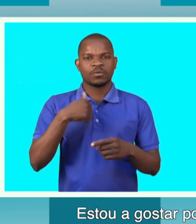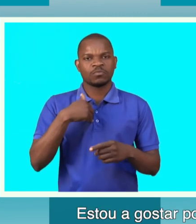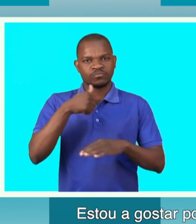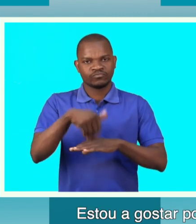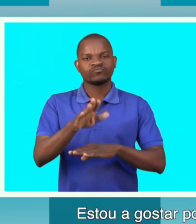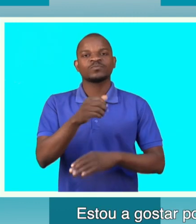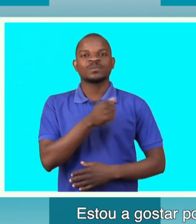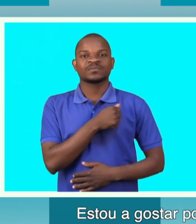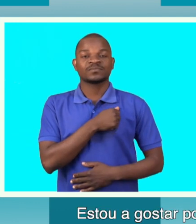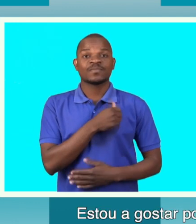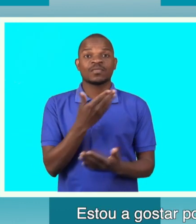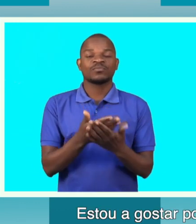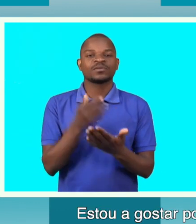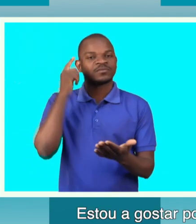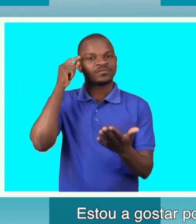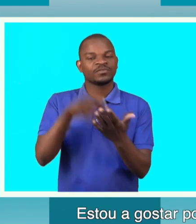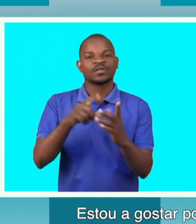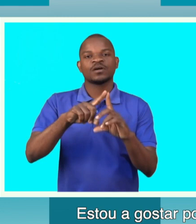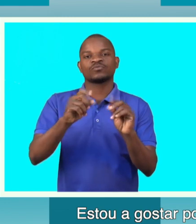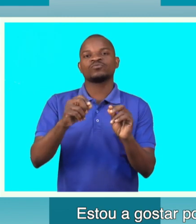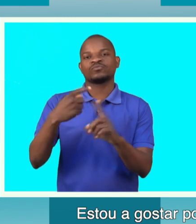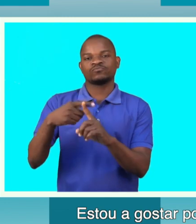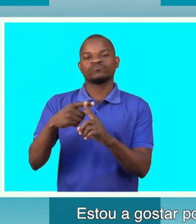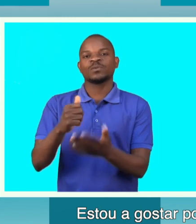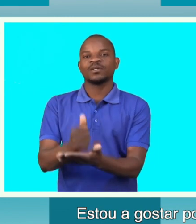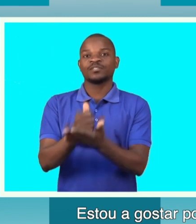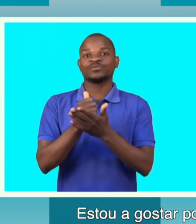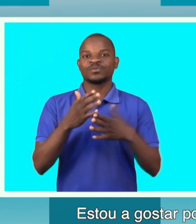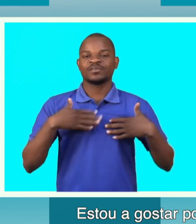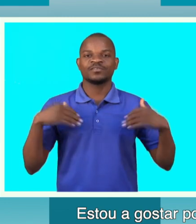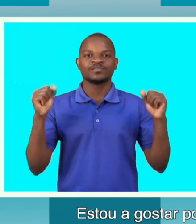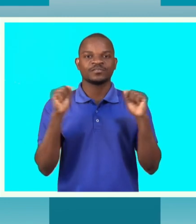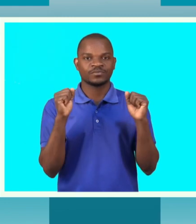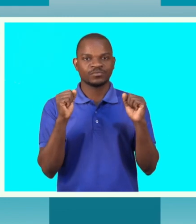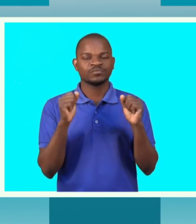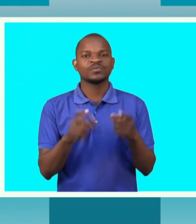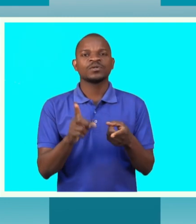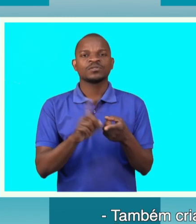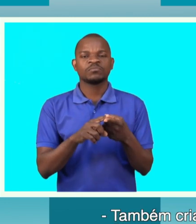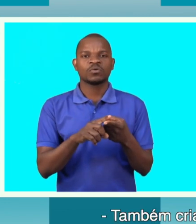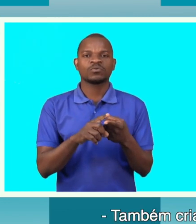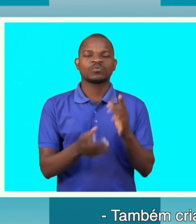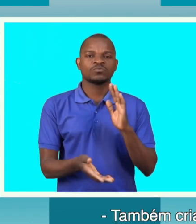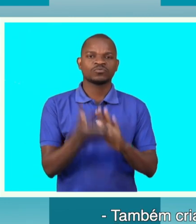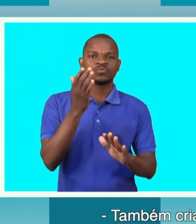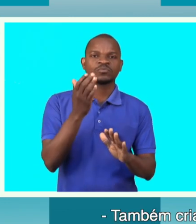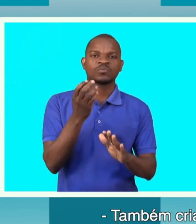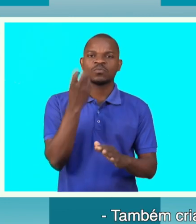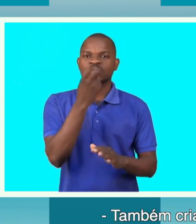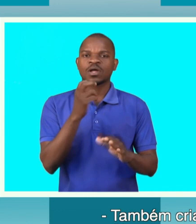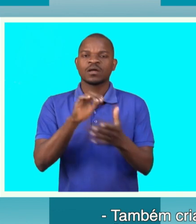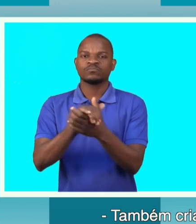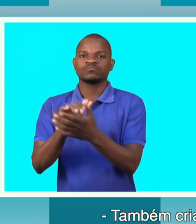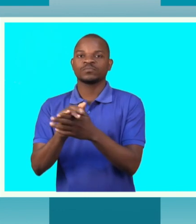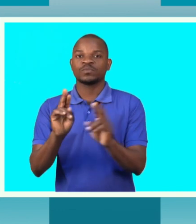Estou a gostar. Porque é muito bom, faz bem também para a saúde. Sim. E também criaste amizade com as outras